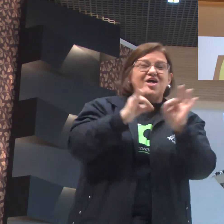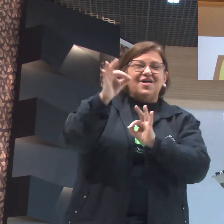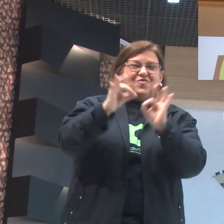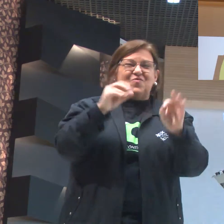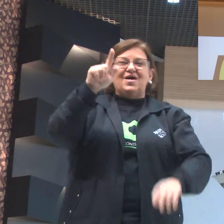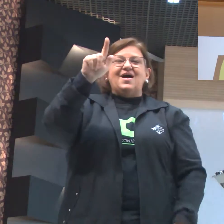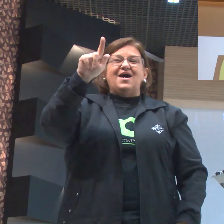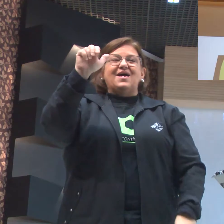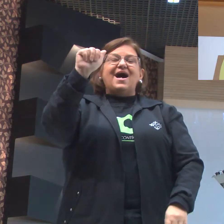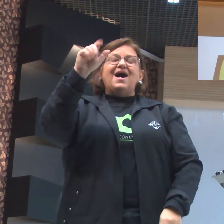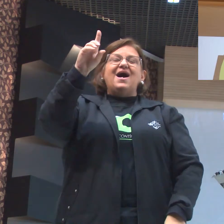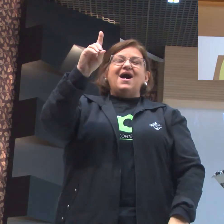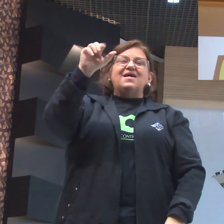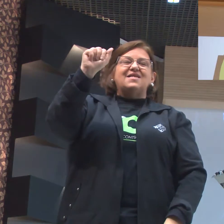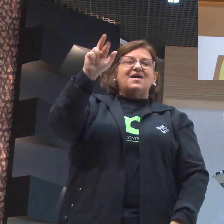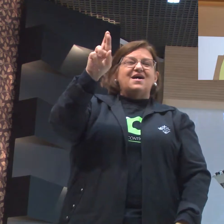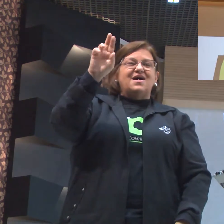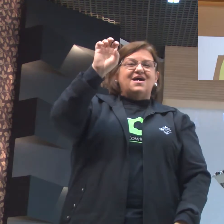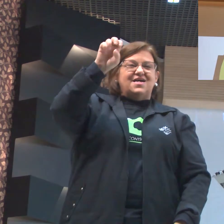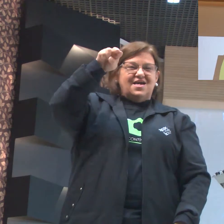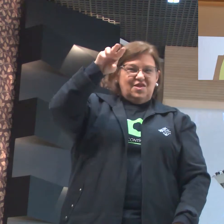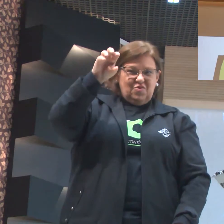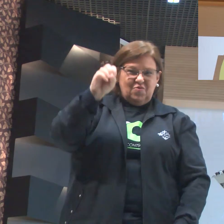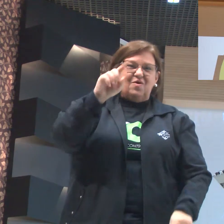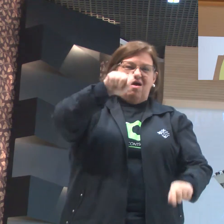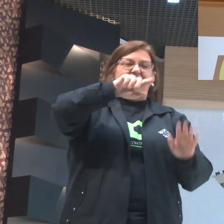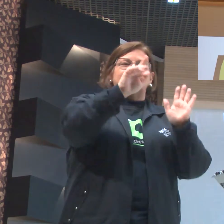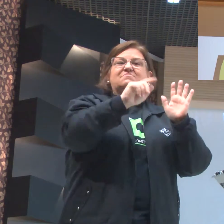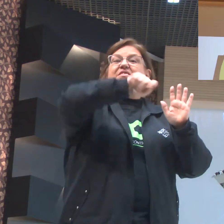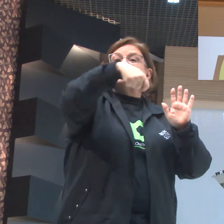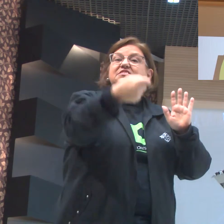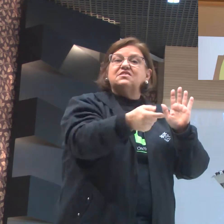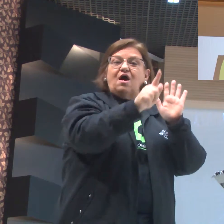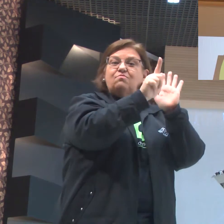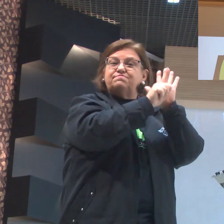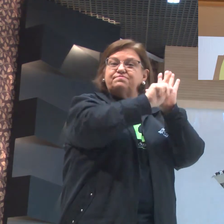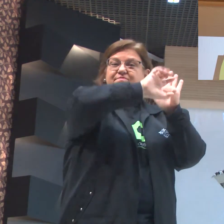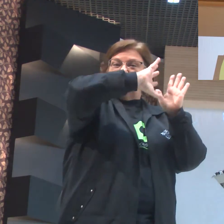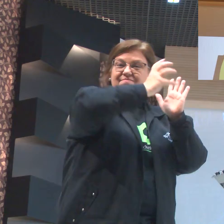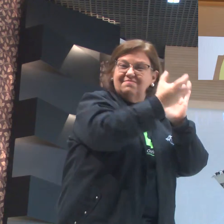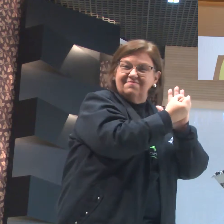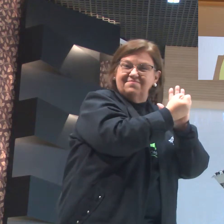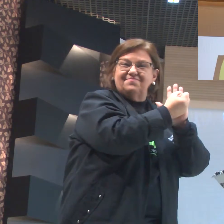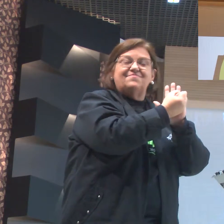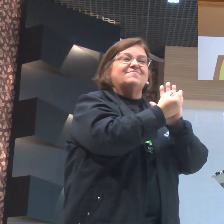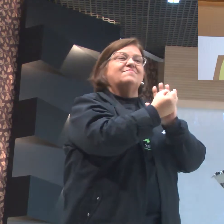Lucas, evangelização, as pessoas se unem em favor do próximo, da causa do